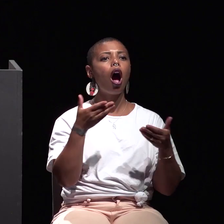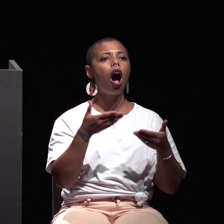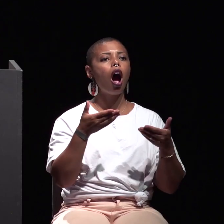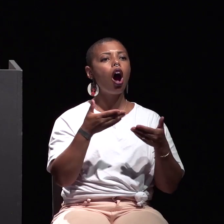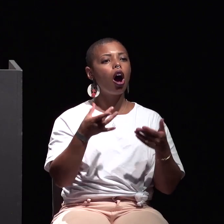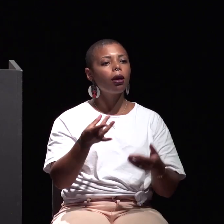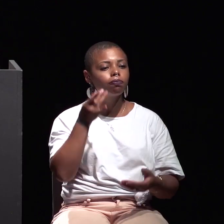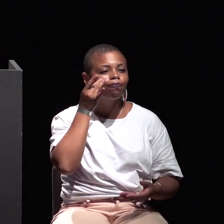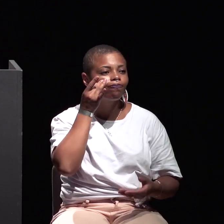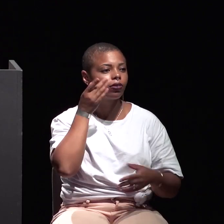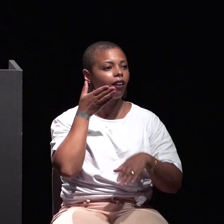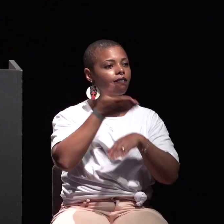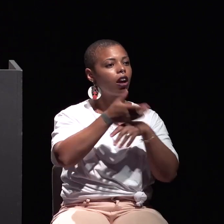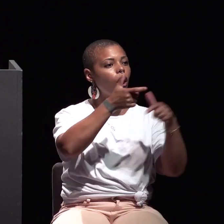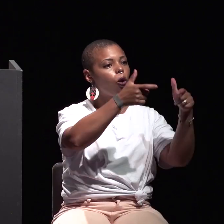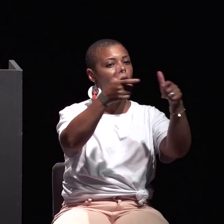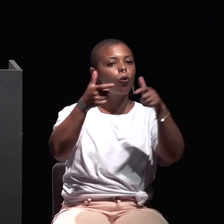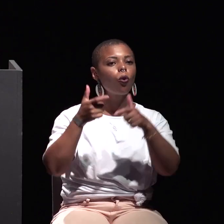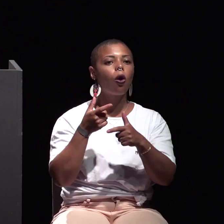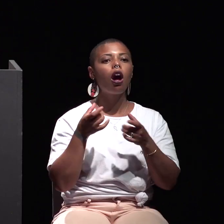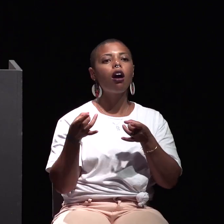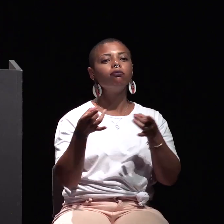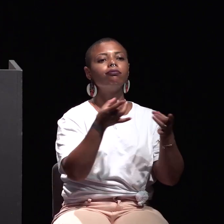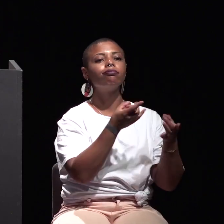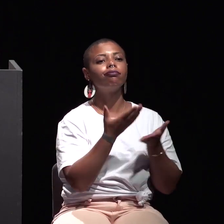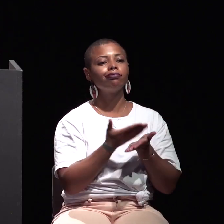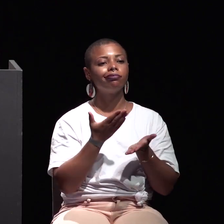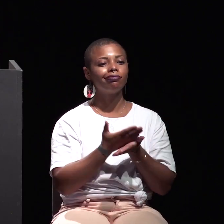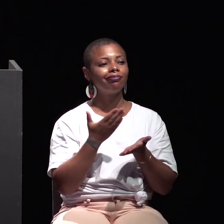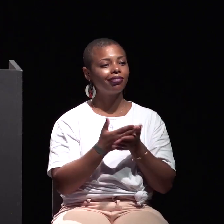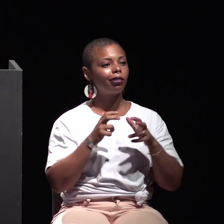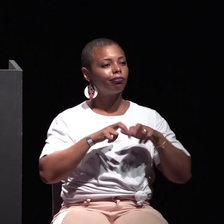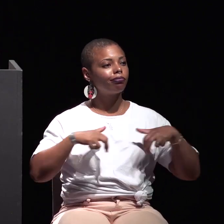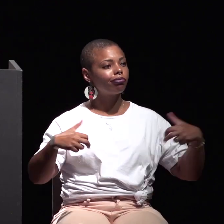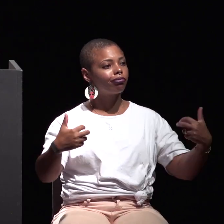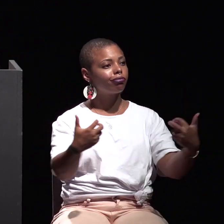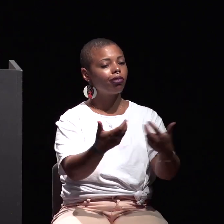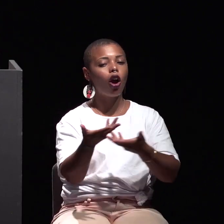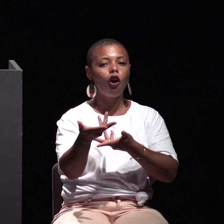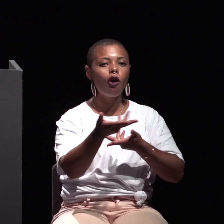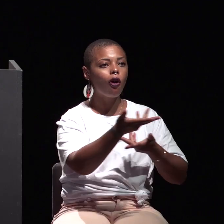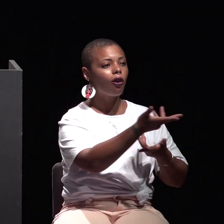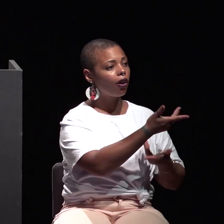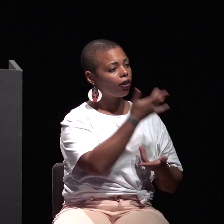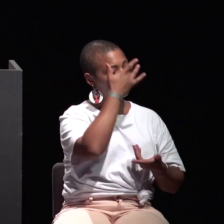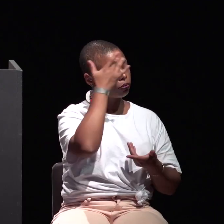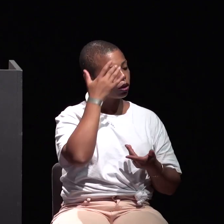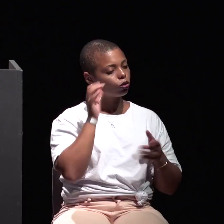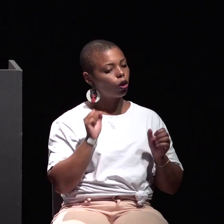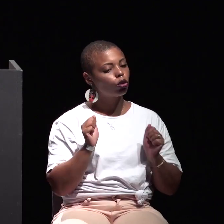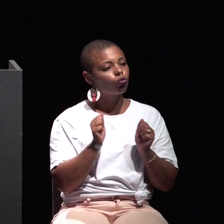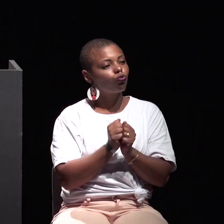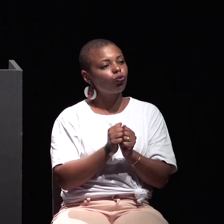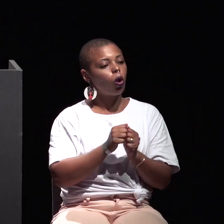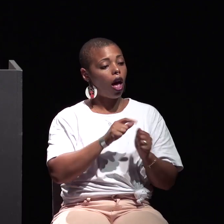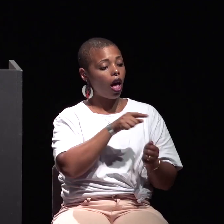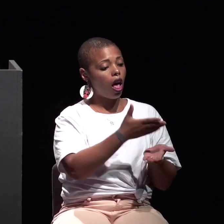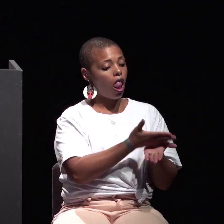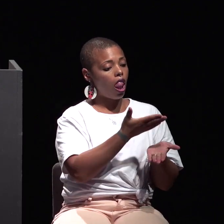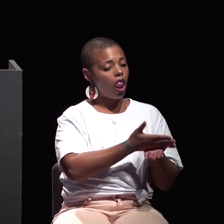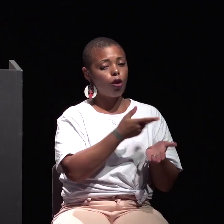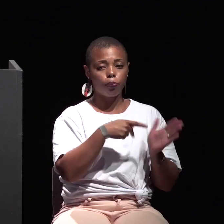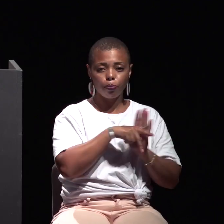e espaços culturais brasileiros, convidando a leitura coletiva de obras escritas por mulheres